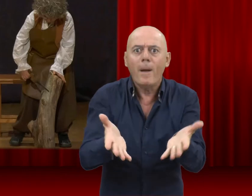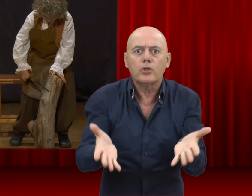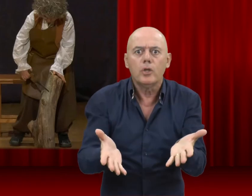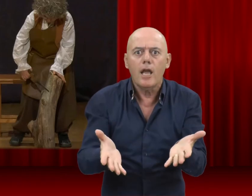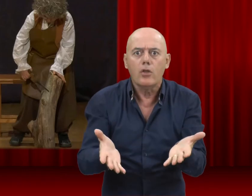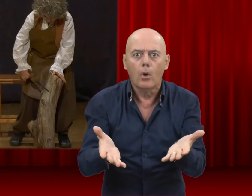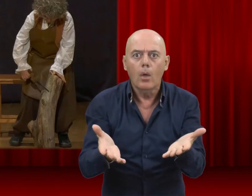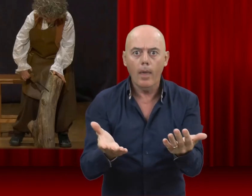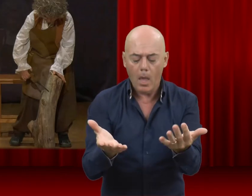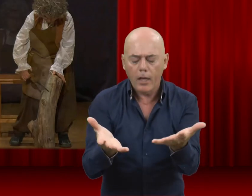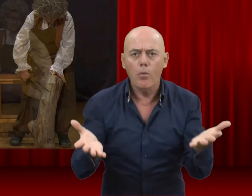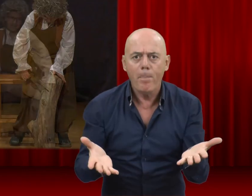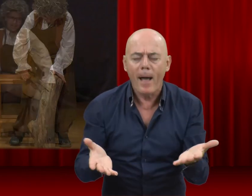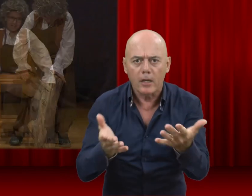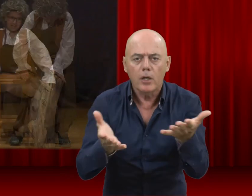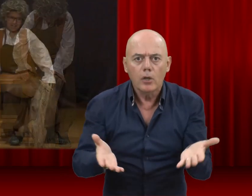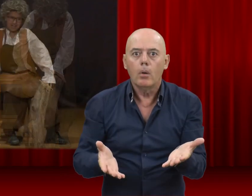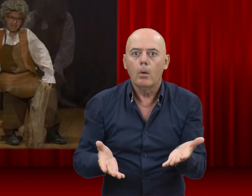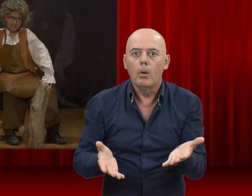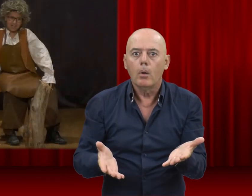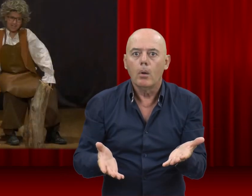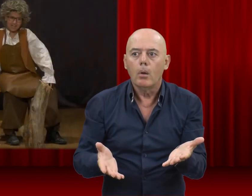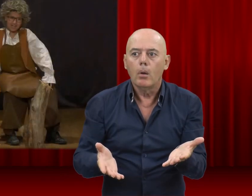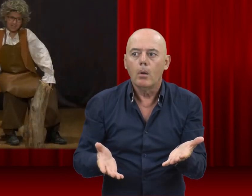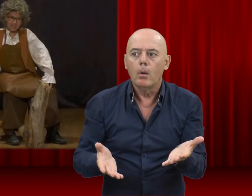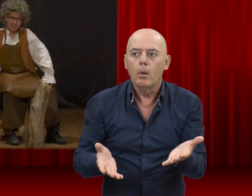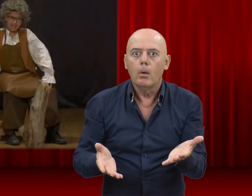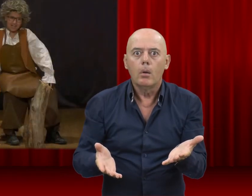Un pezzo di legno? E come fa?